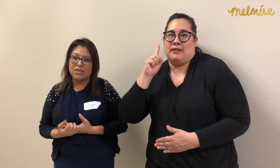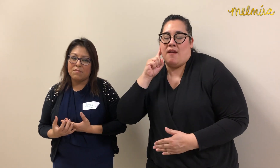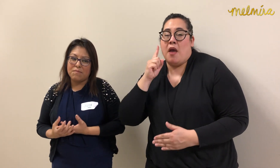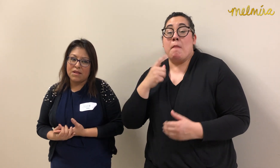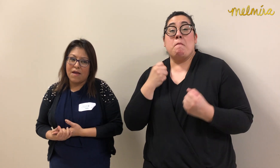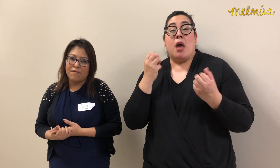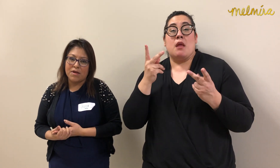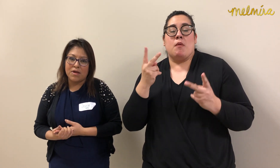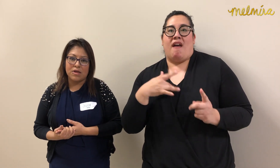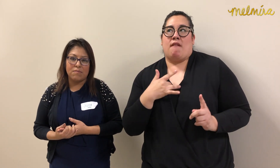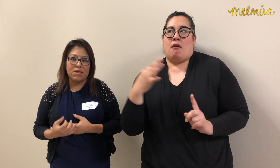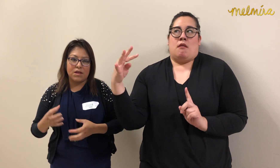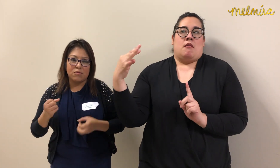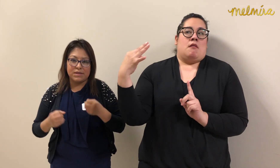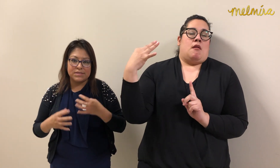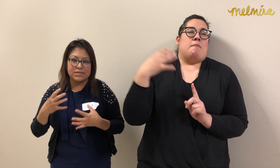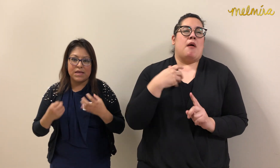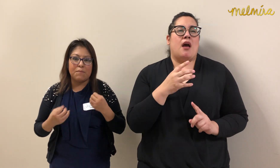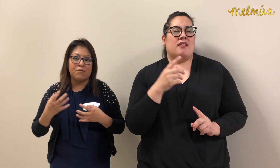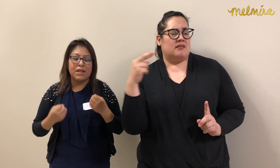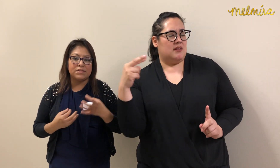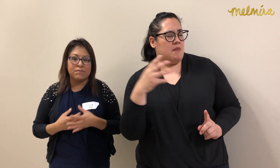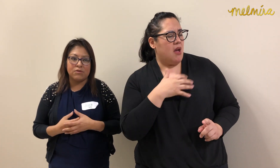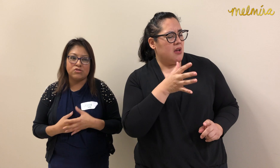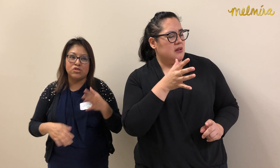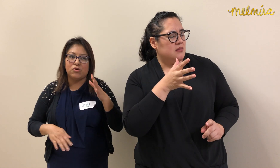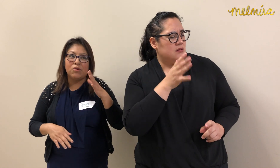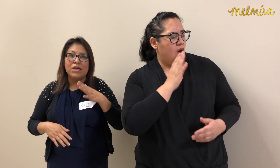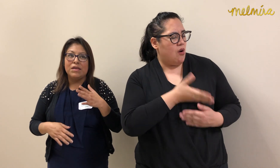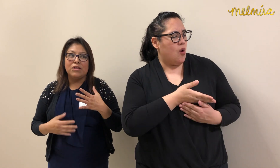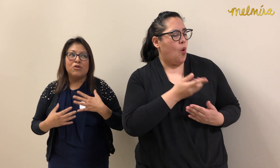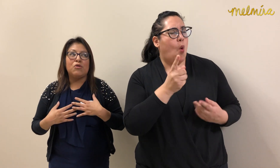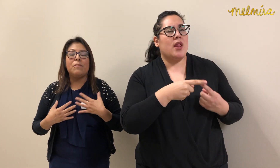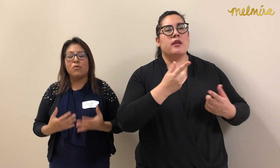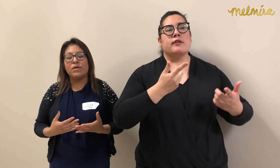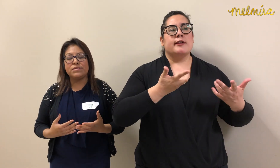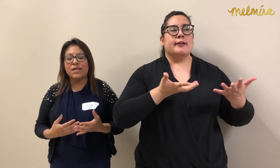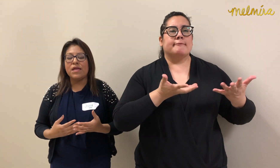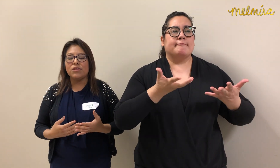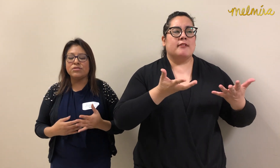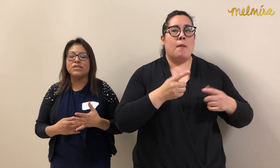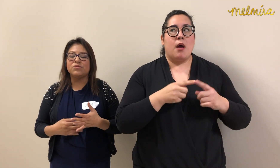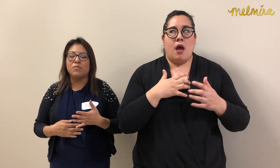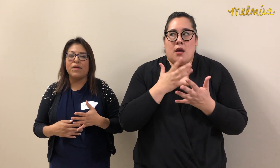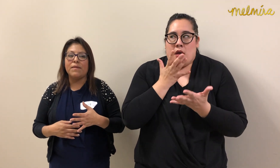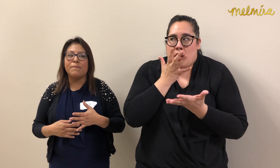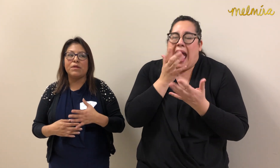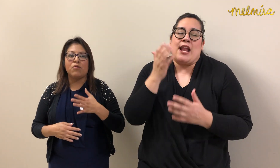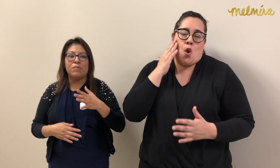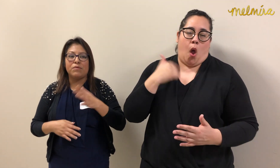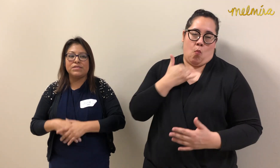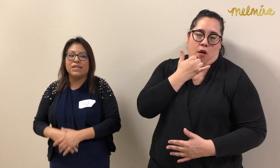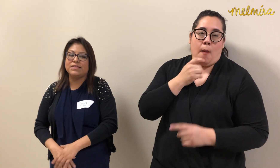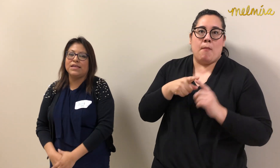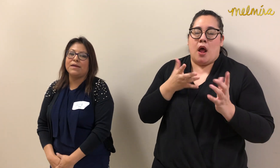me miraba, que mi hija nomás movía las manos y yo con vergüenza, yo sé que estuve mal, pero con vergüenza le decía que